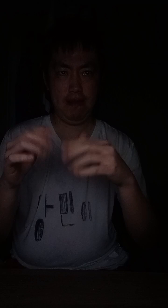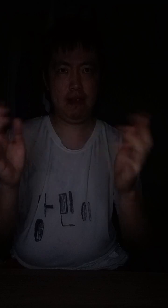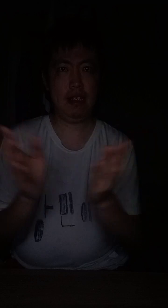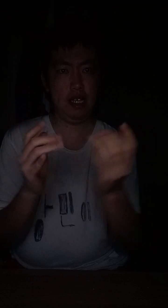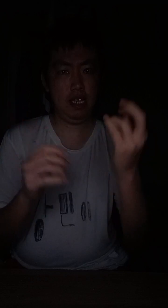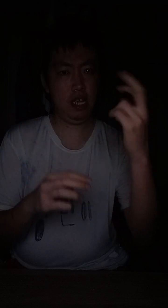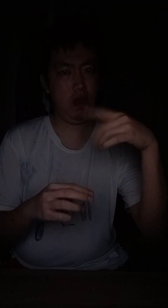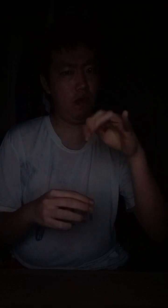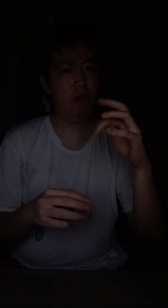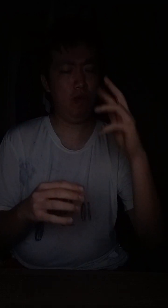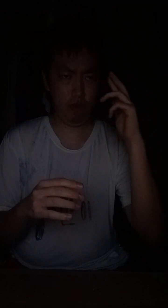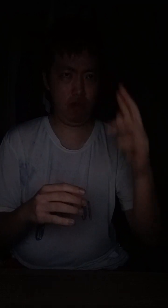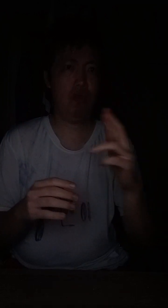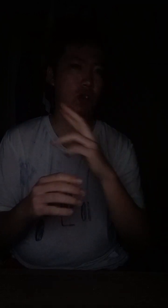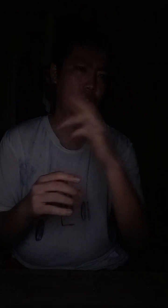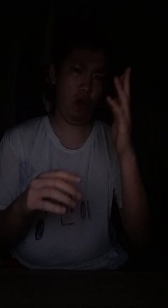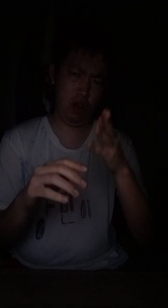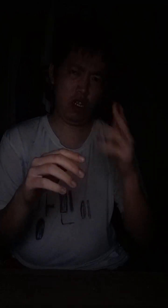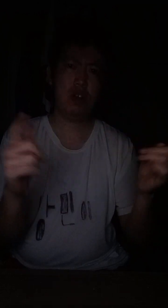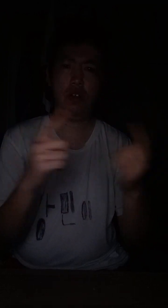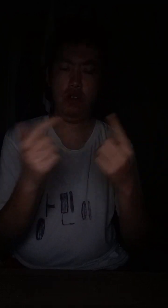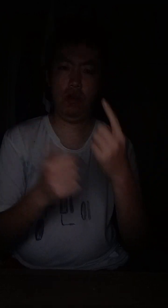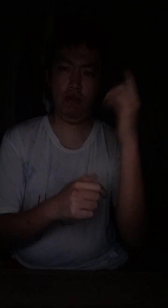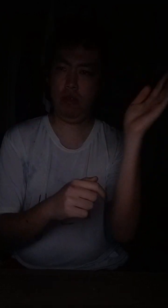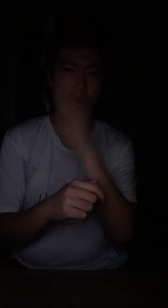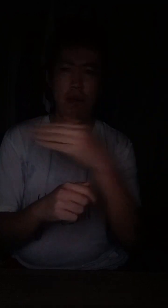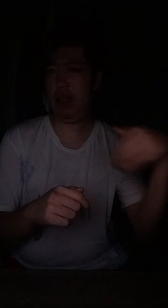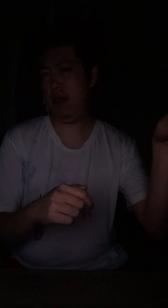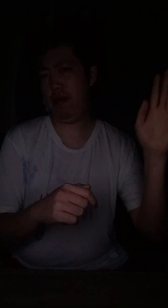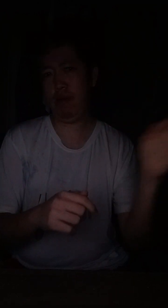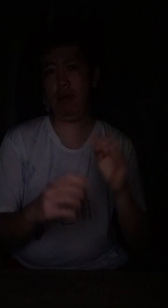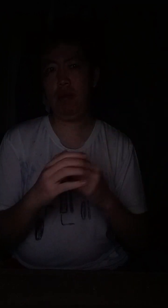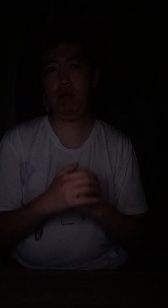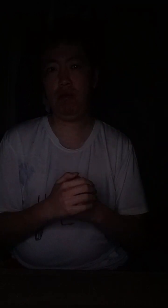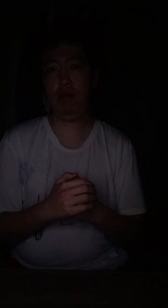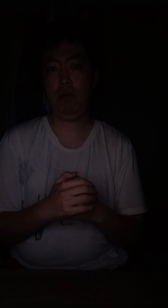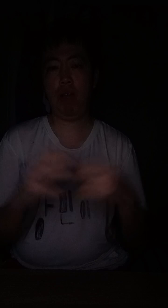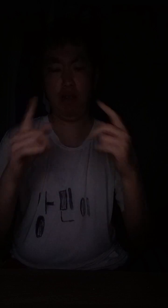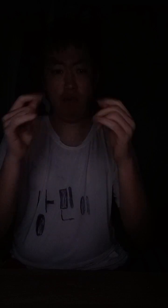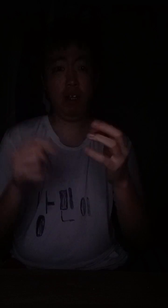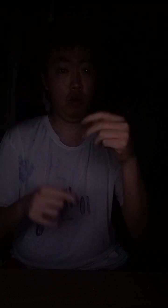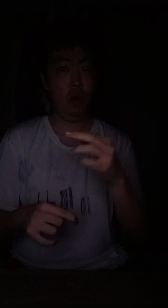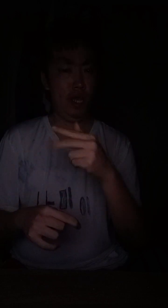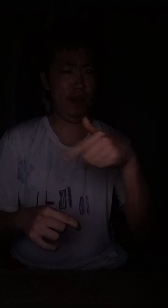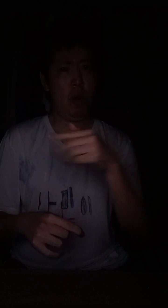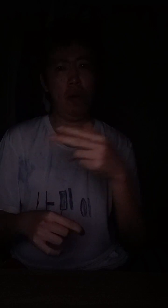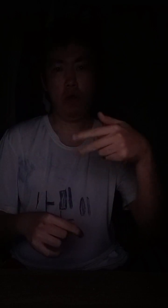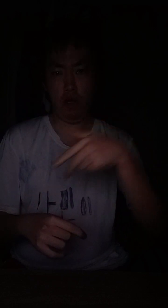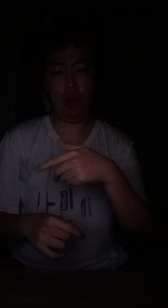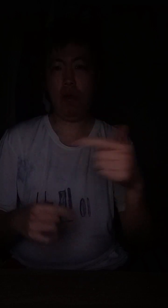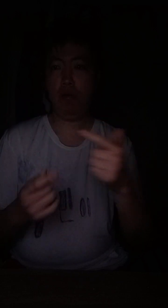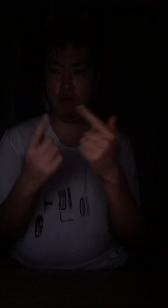박문진 이사진 임명 효력을 정지시킨 것과는 정반대 판단입니다. 박 후보자는 앞서 김건희 여사 명품 수수 의혹 관련